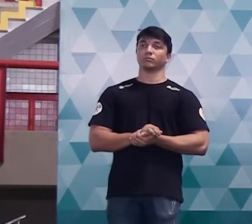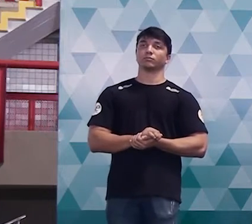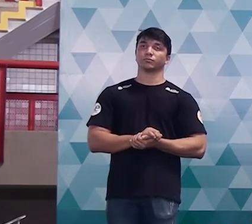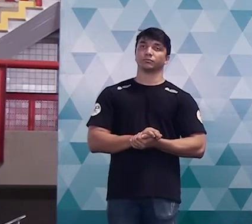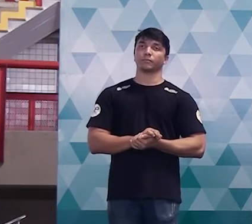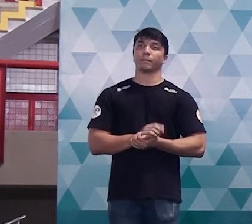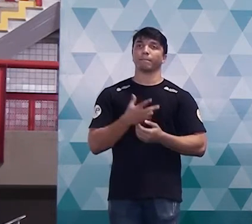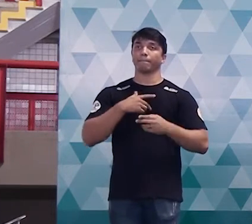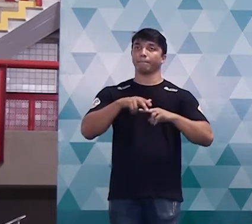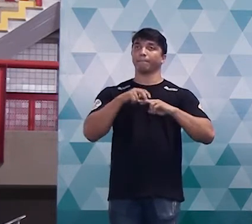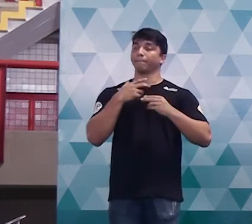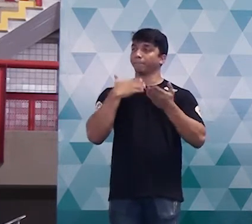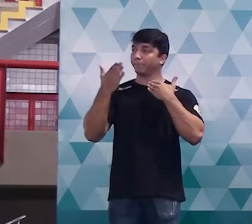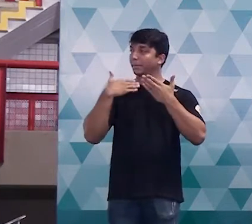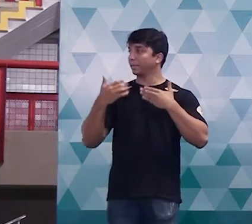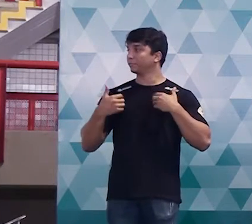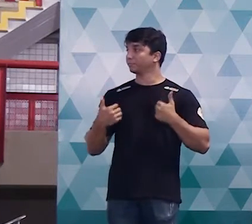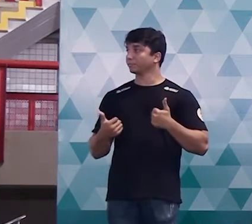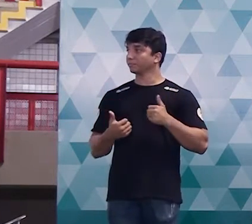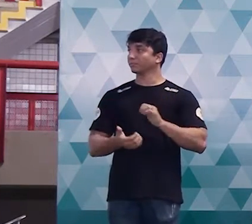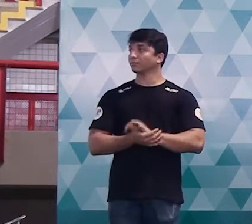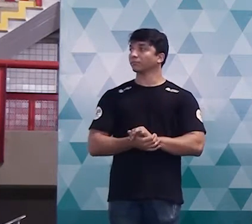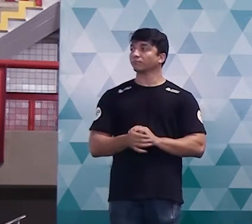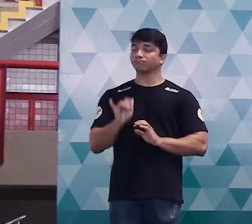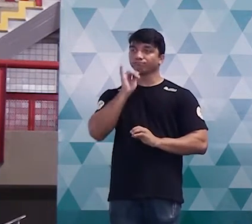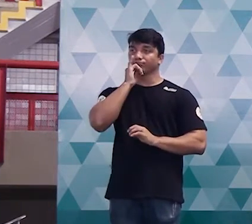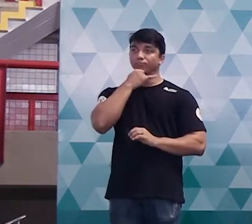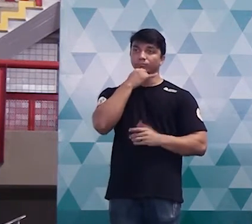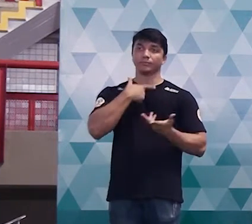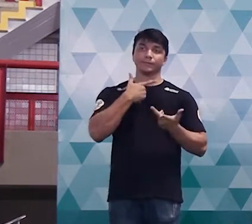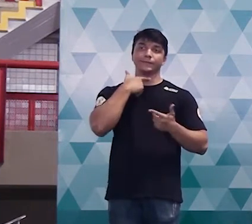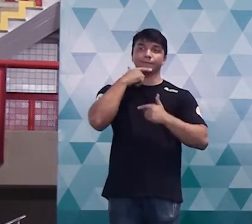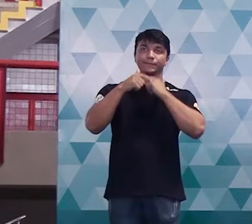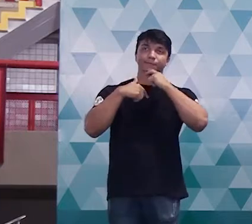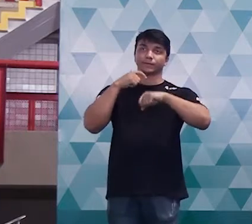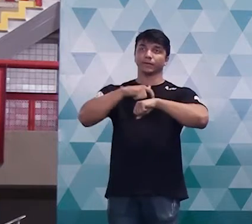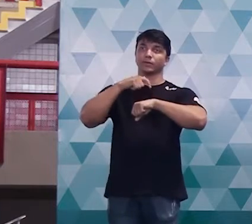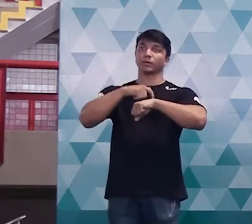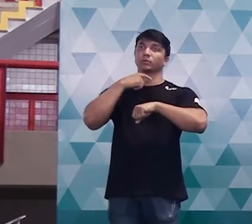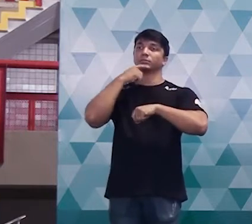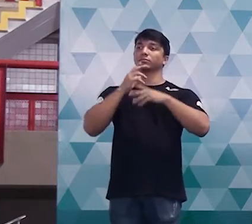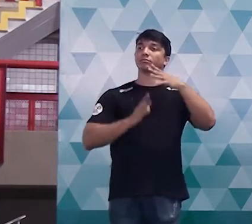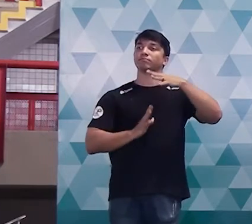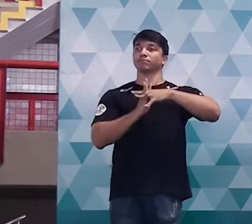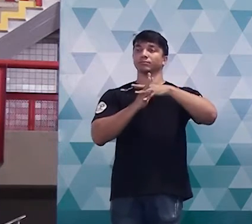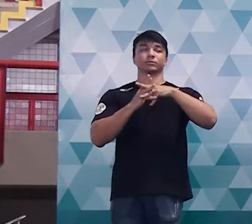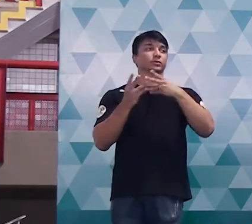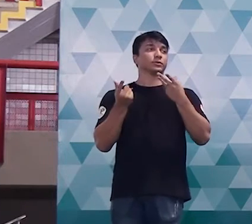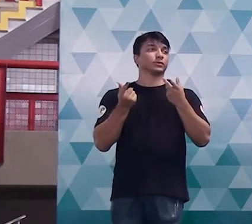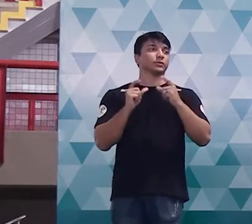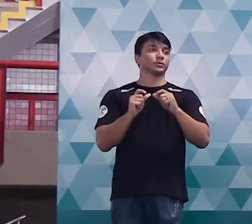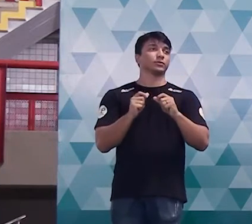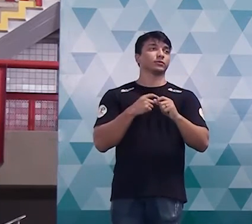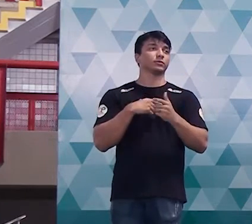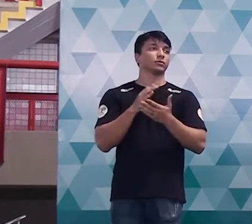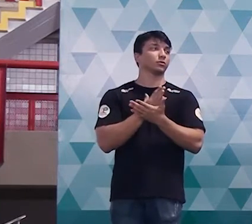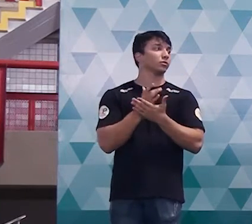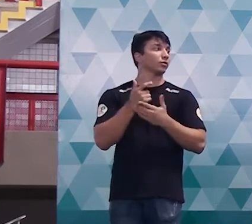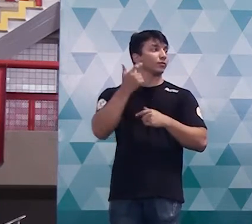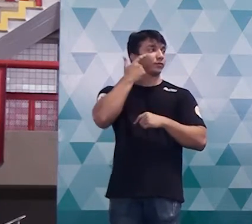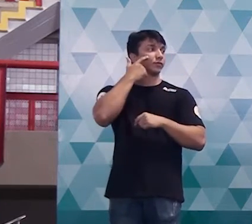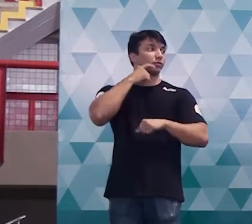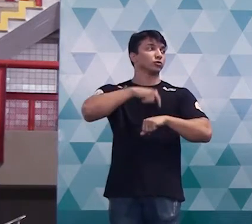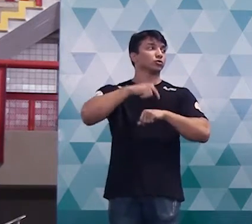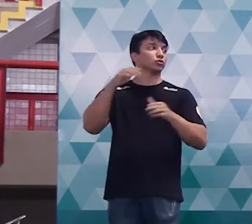disponíveis para que a gente possa bater um papo, tá? Infelizmente hoje o nosso tempo ficou um pouquinho estourado, né? Quem viu aqui, viu que eu cheguei,